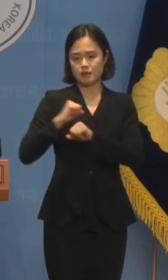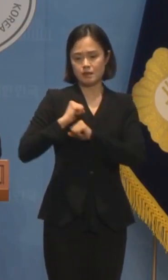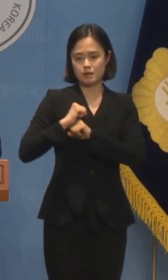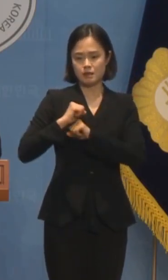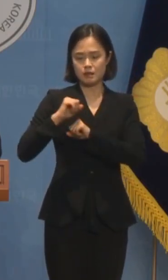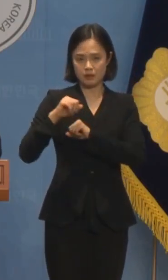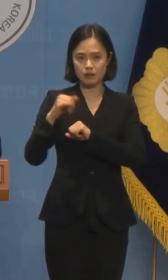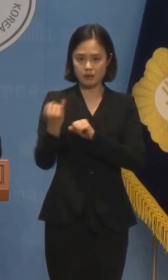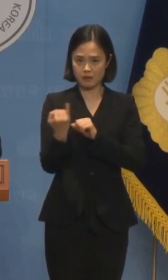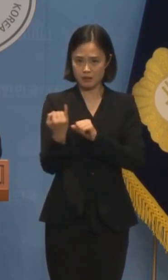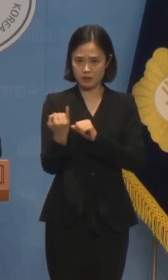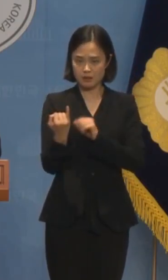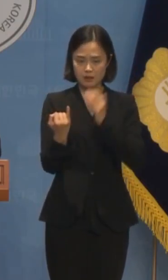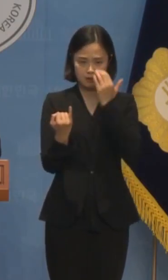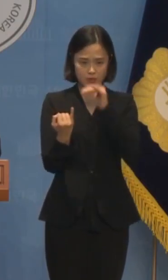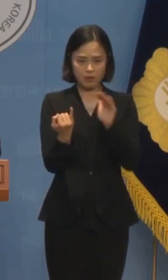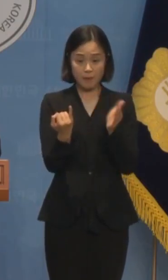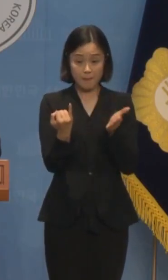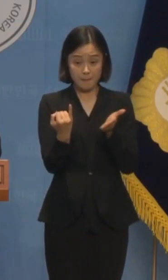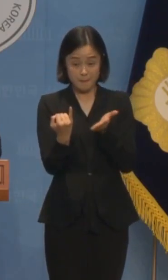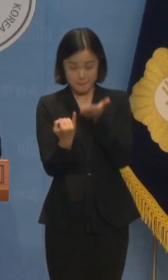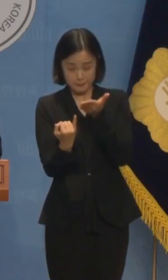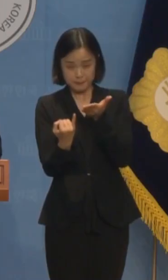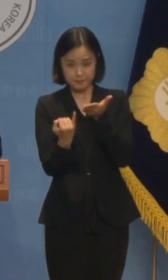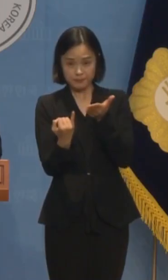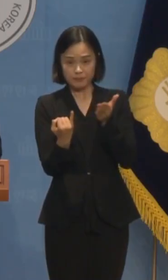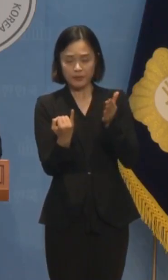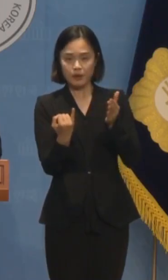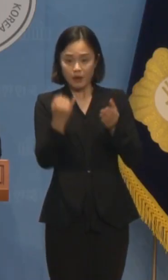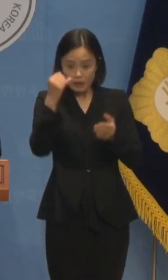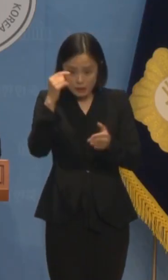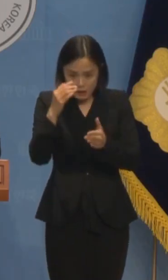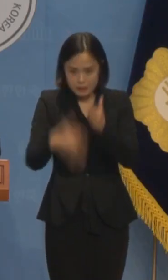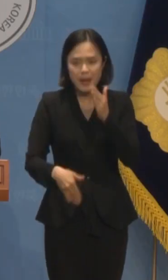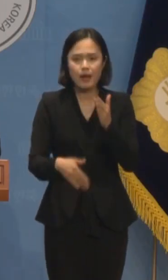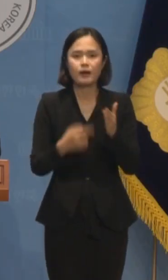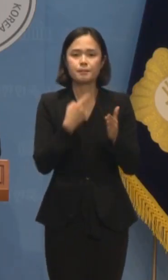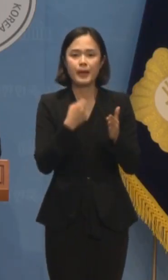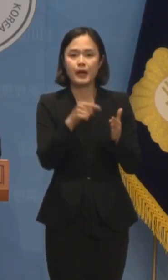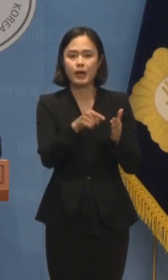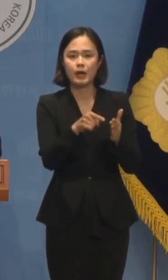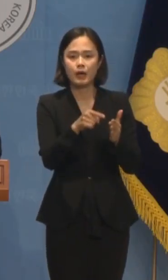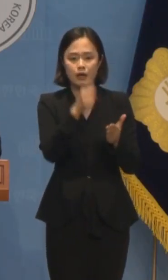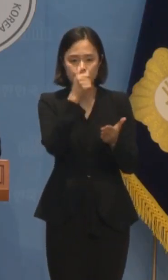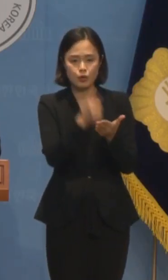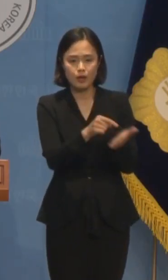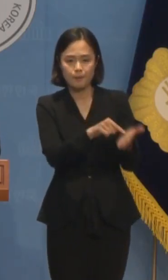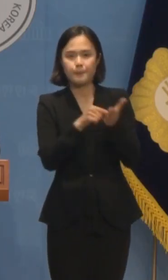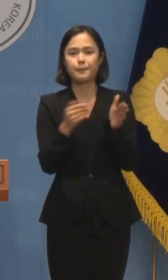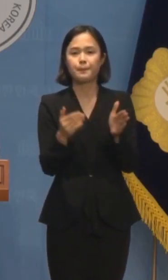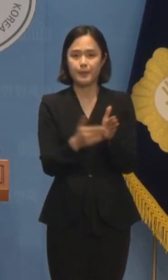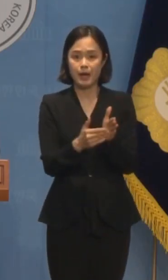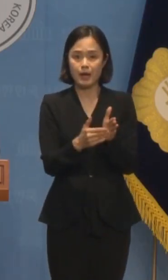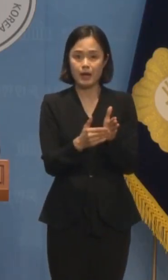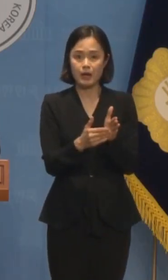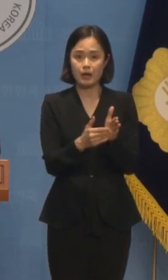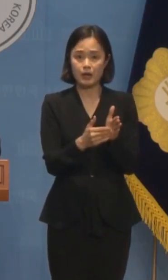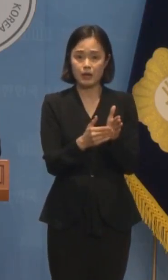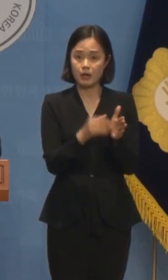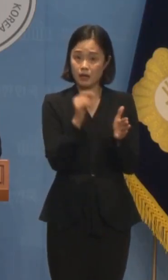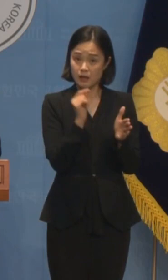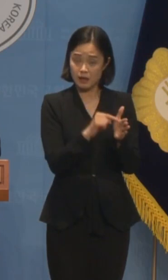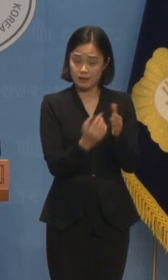사건이 알려졌습니다. 심지어 사건 직후 가해자는 회식에